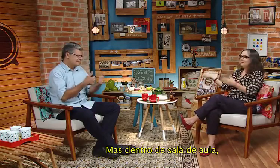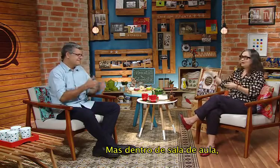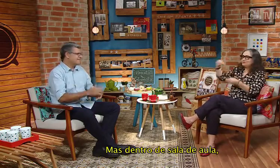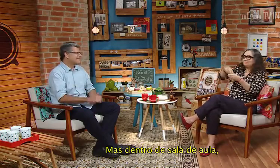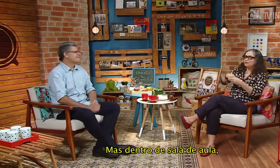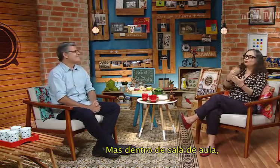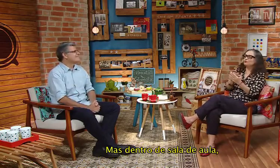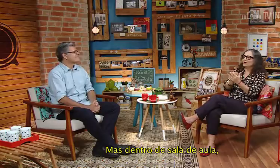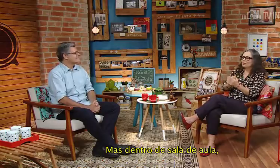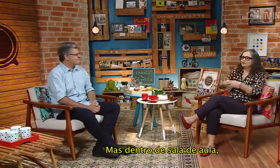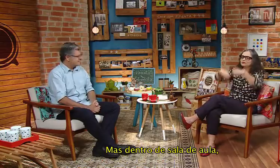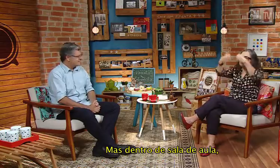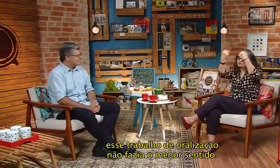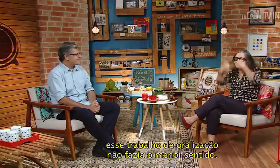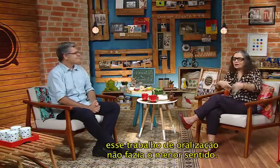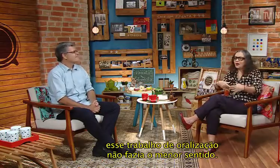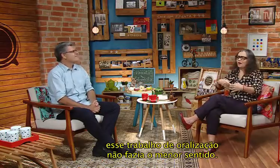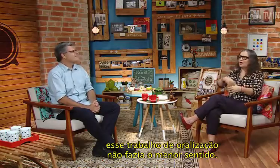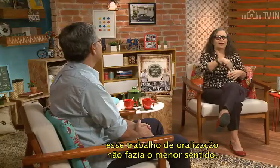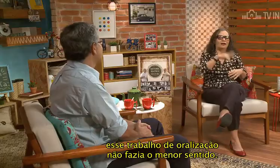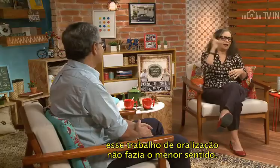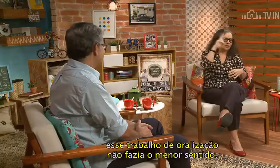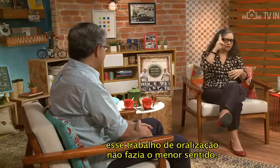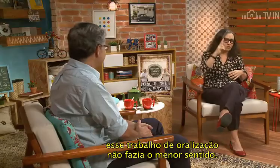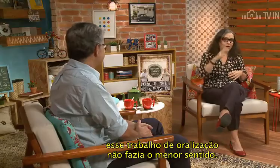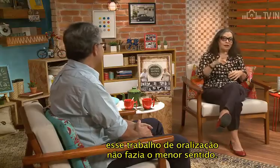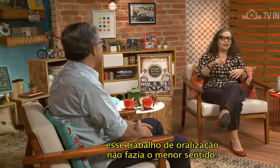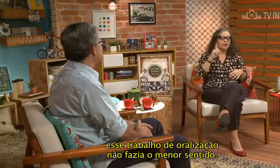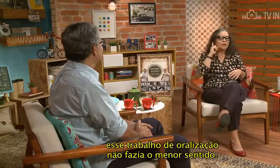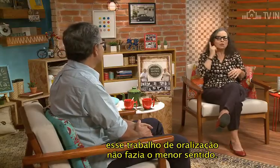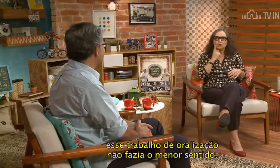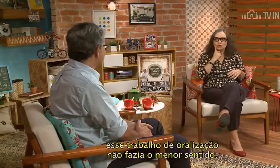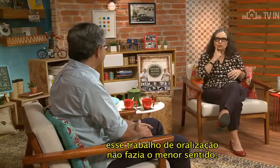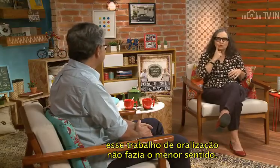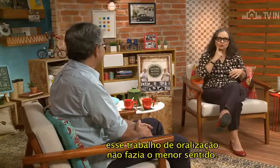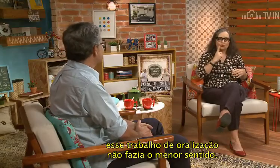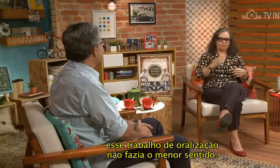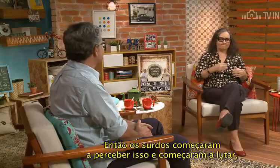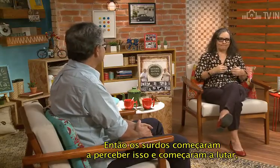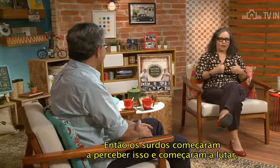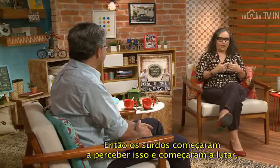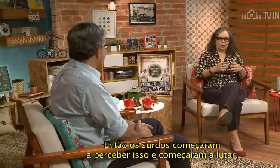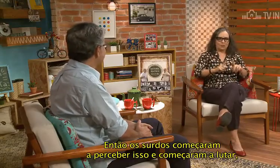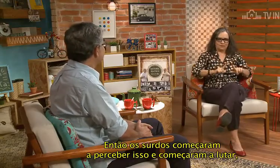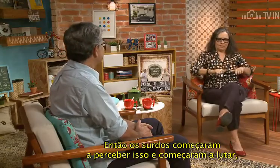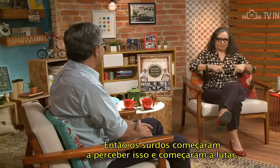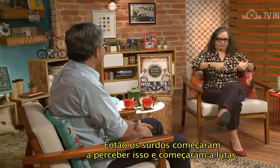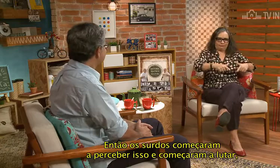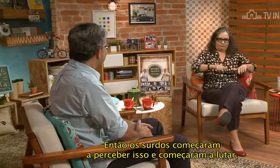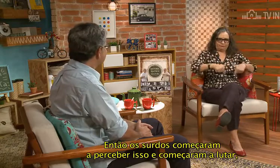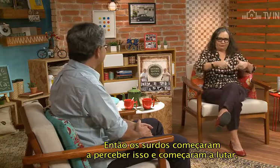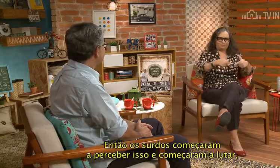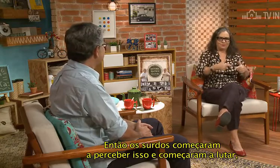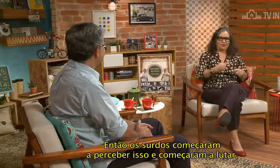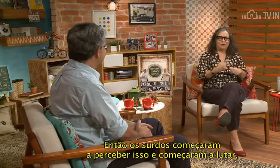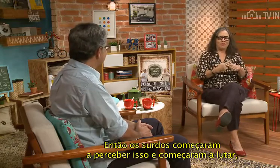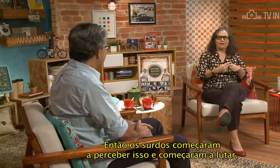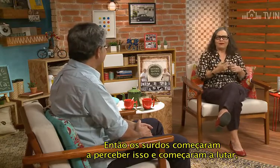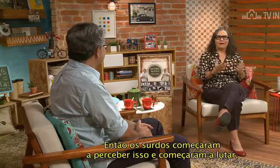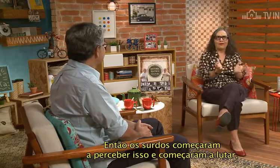dentro de sala de aula, esse trabalho de oralização não fazia o menor sentido. Então, os surdos começaram a perceber isso e começaram a